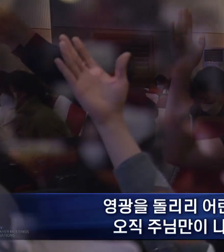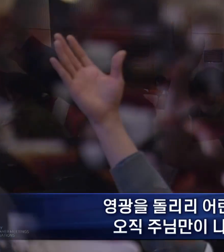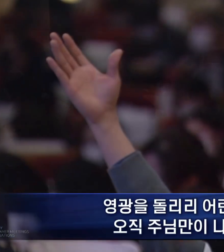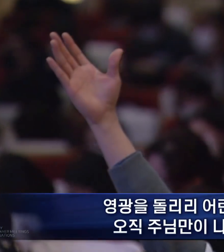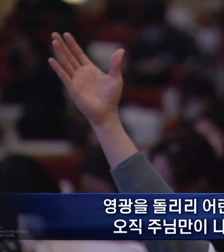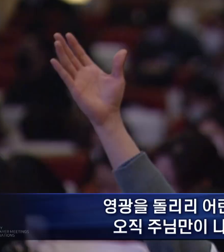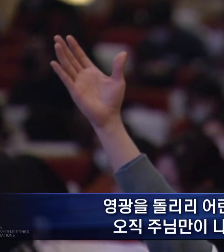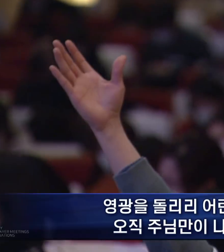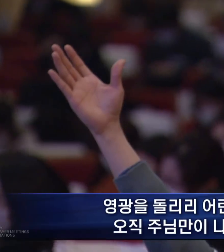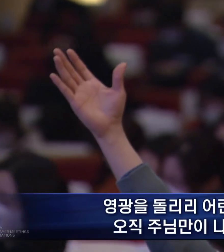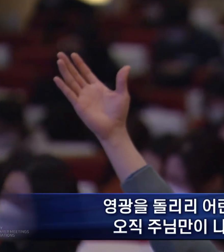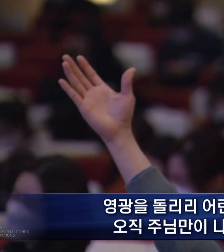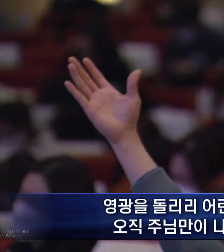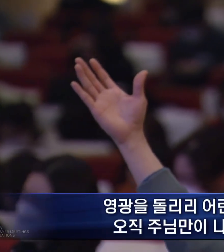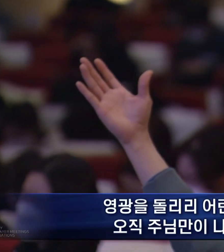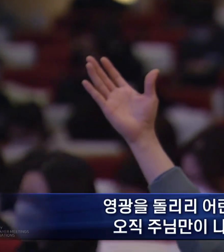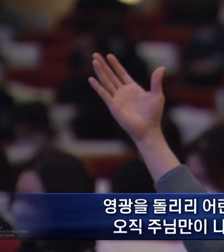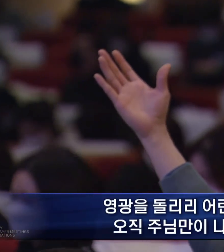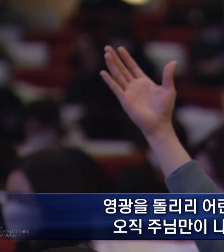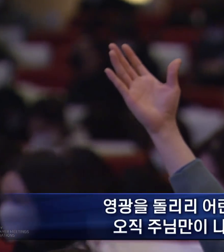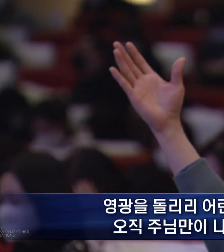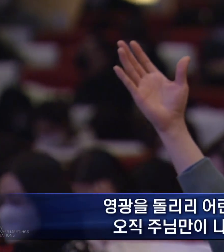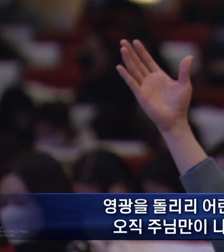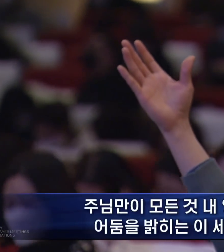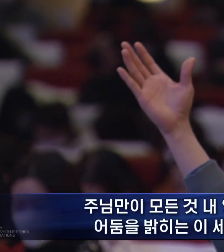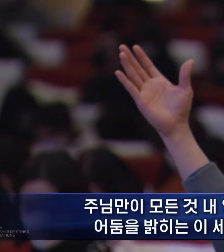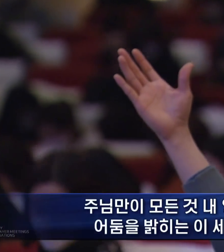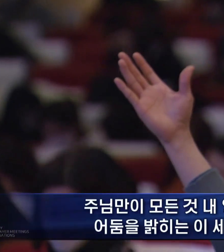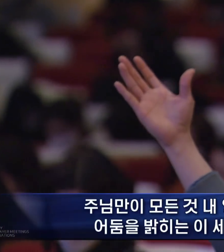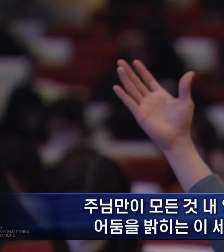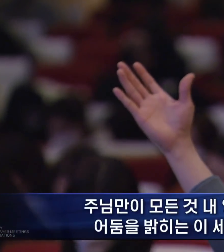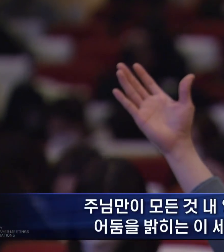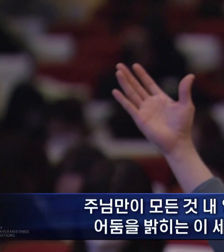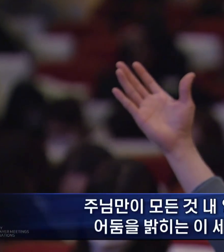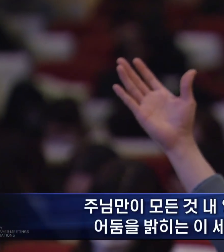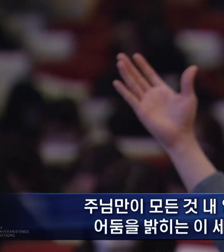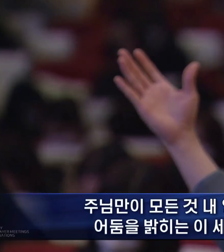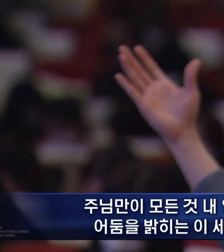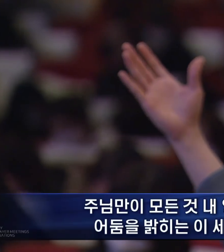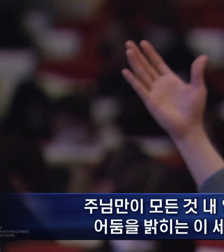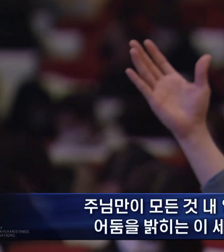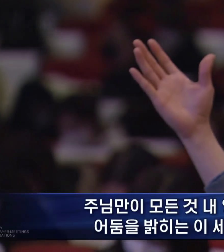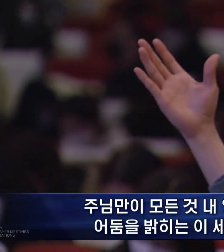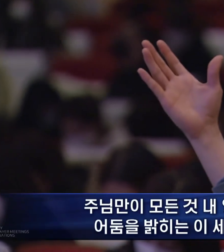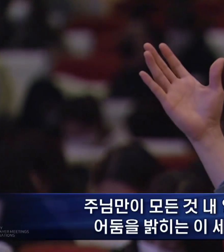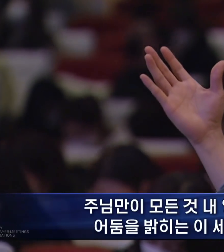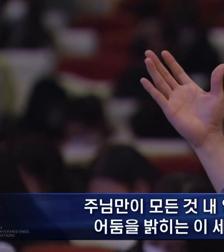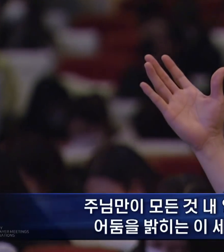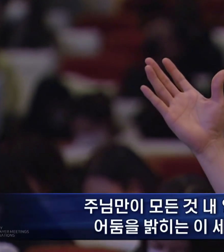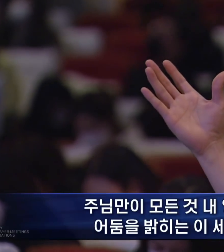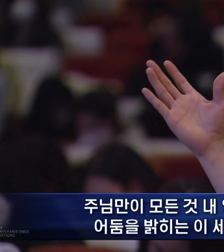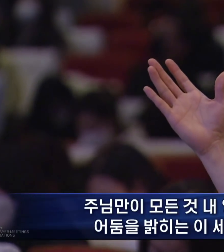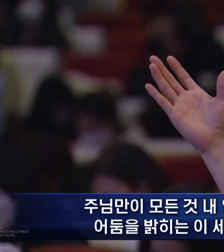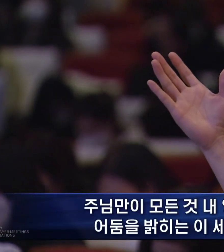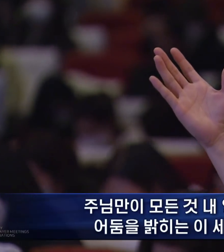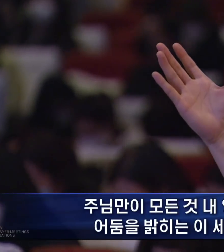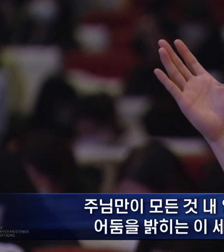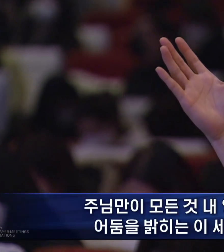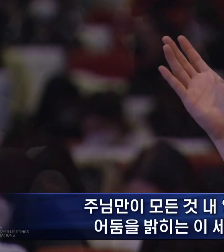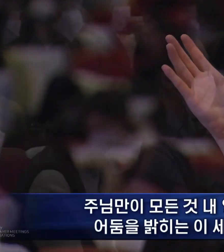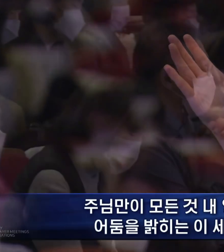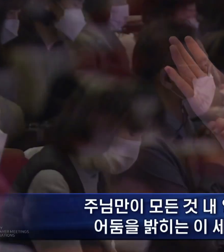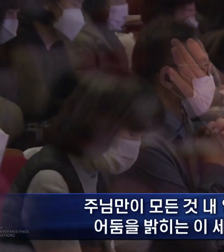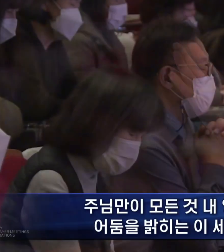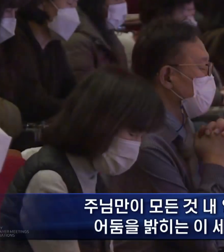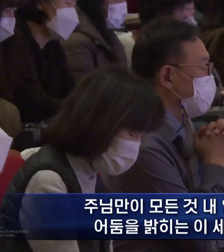하나님을 만나게 하여 주시옵소서. 자비의 하나님을 만나게 하여 주시옵소서. 주님 기름 부어 주시옵소서. 깨어나고